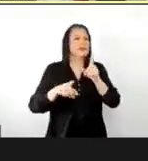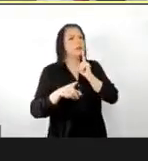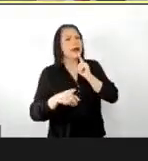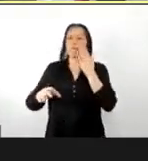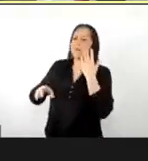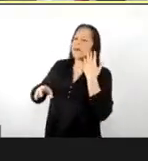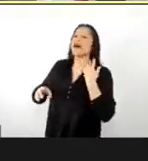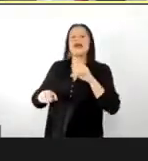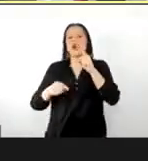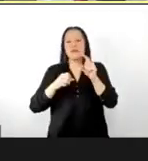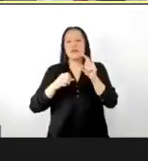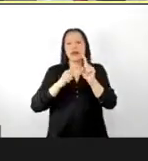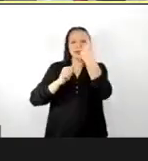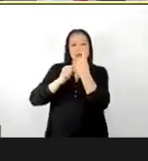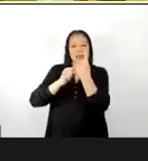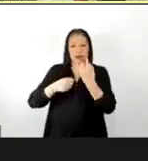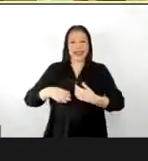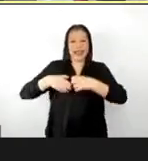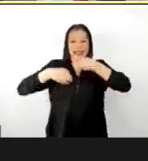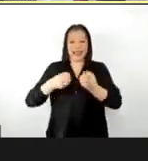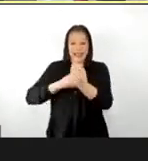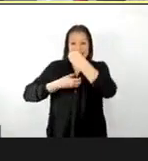decirlo, de su antecesor, ¿cierto?